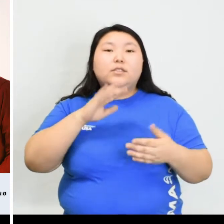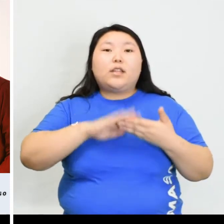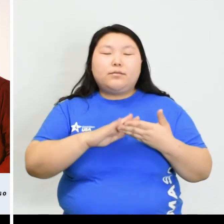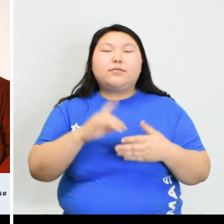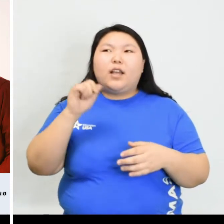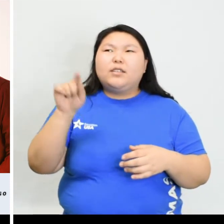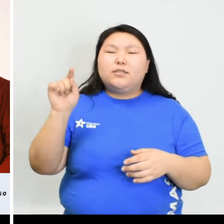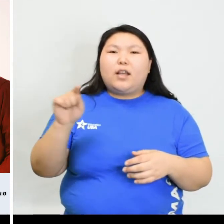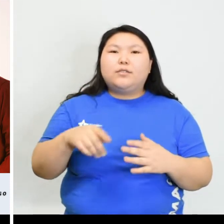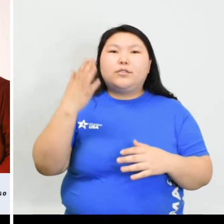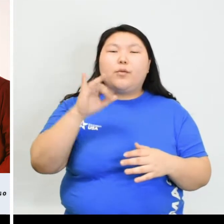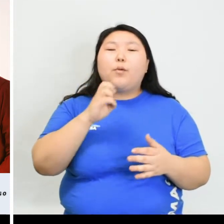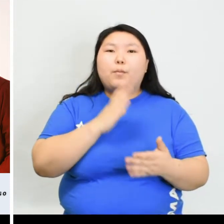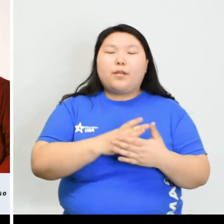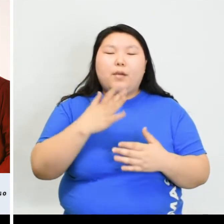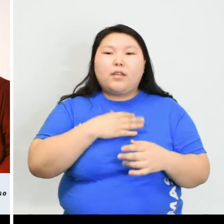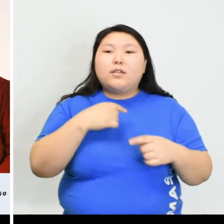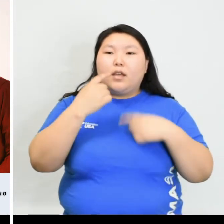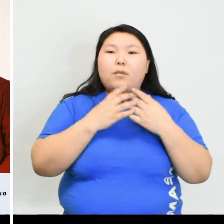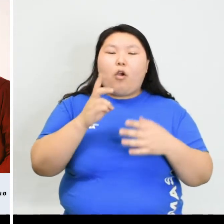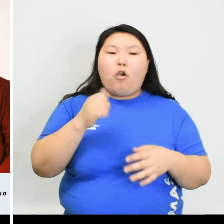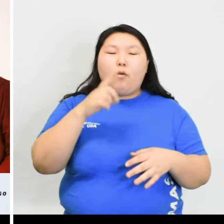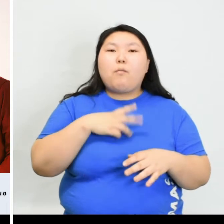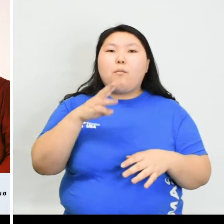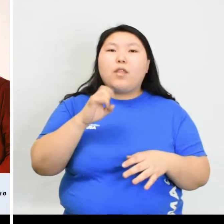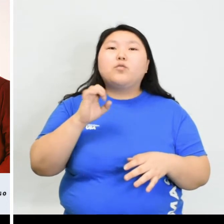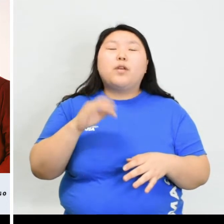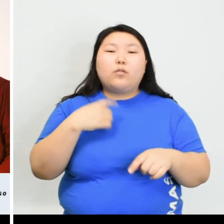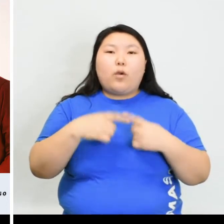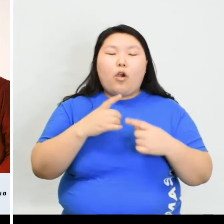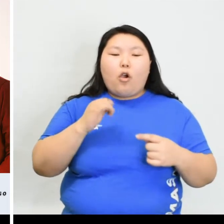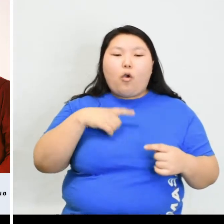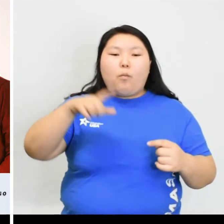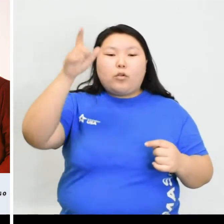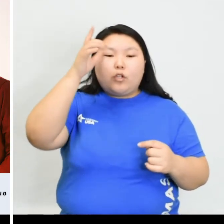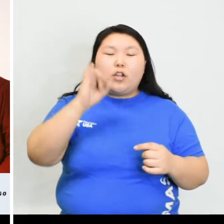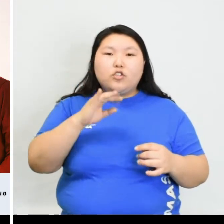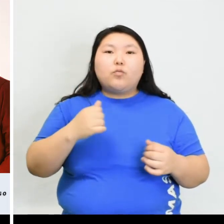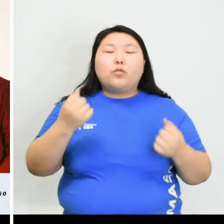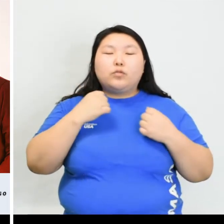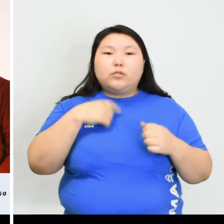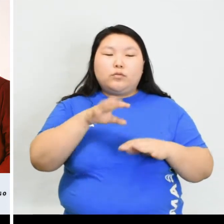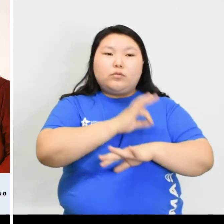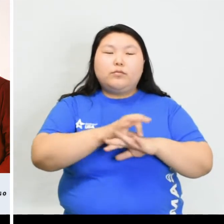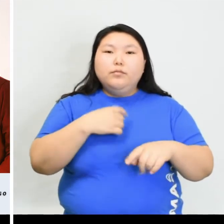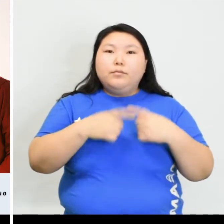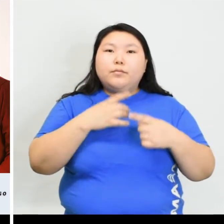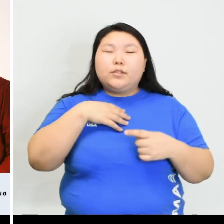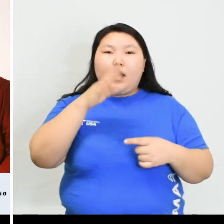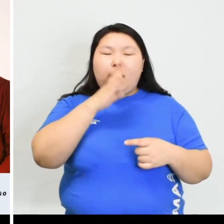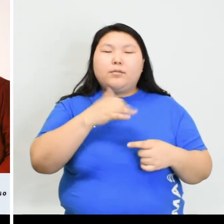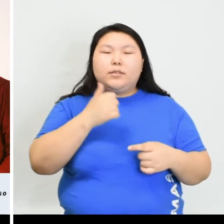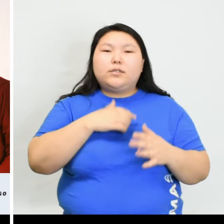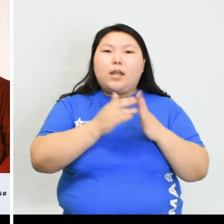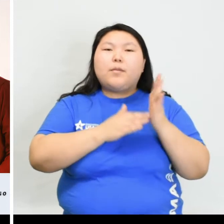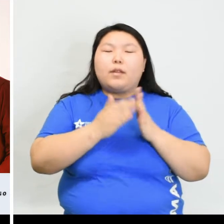чи энэ нэш та маний тааш тэр хогны менежментийн талаар энэ хогны боловсрол эрчим хүчлэх төслүүдийн талаар нь амар сайн тайлбарлаж би